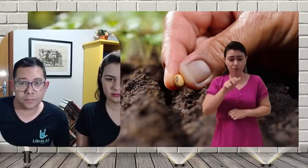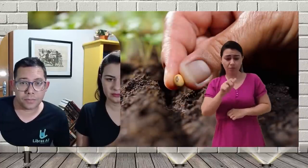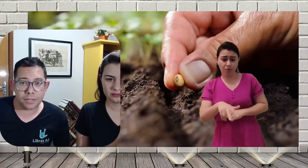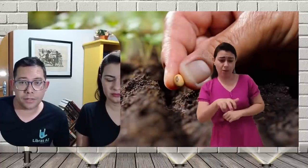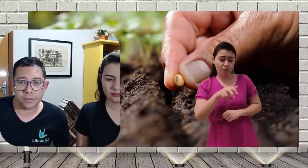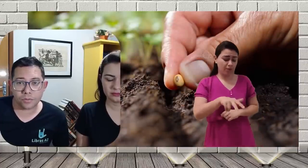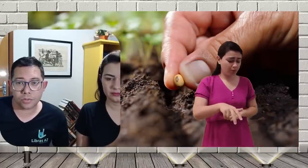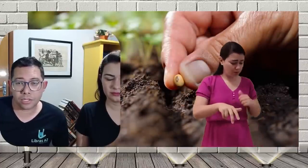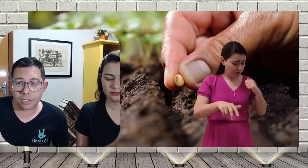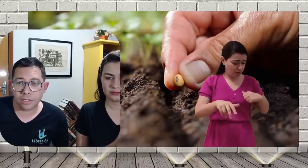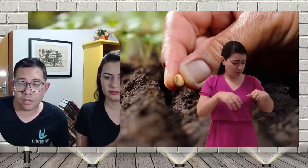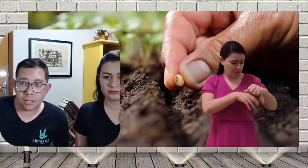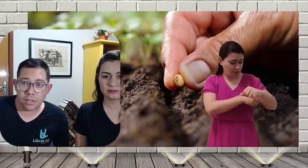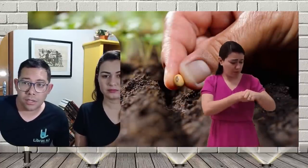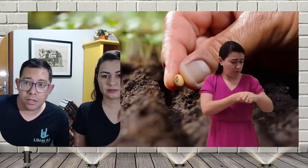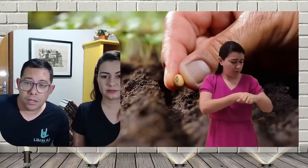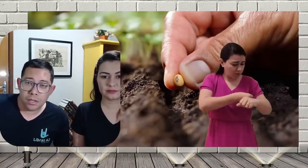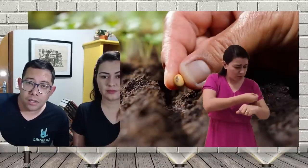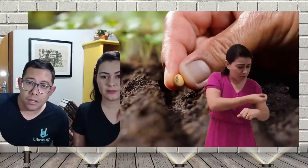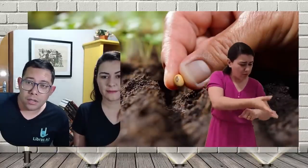Espera aí, deixa eu voltar aqui.